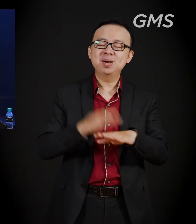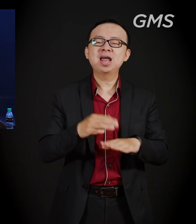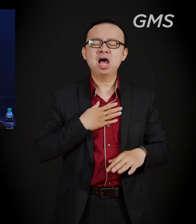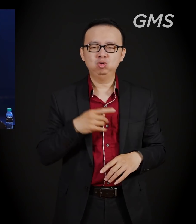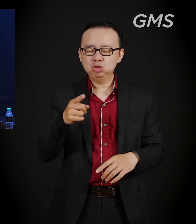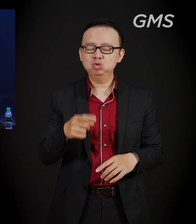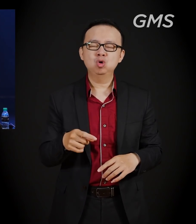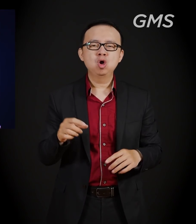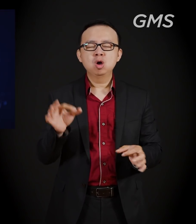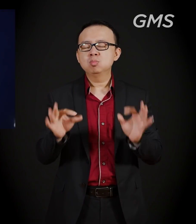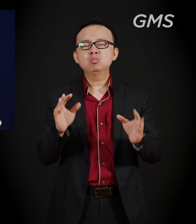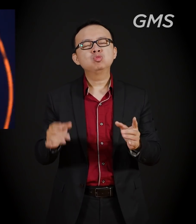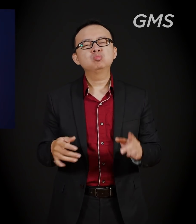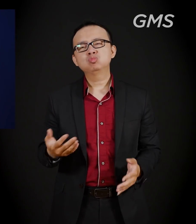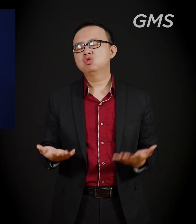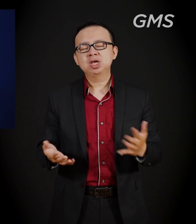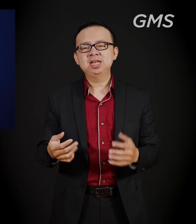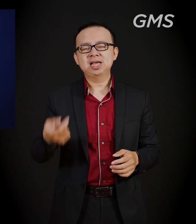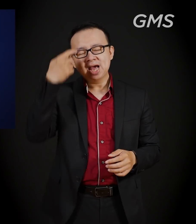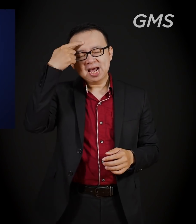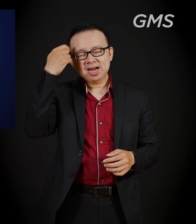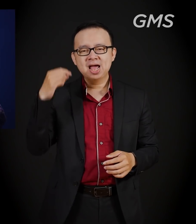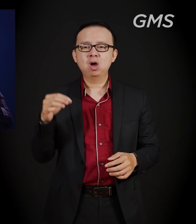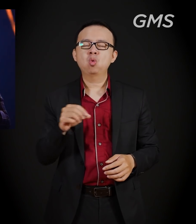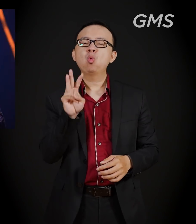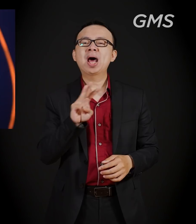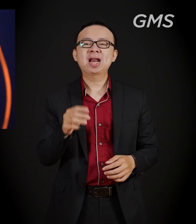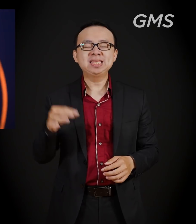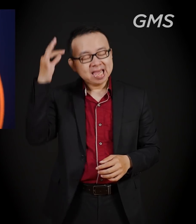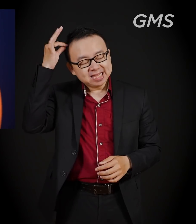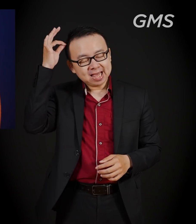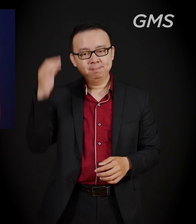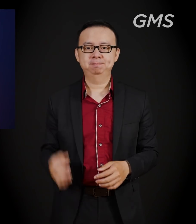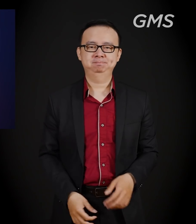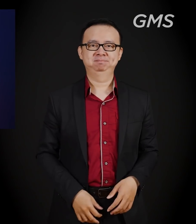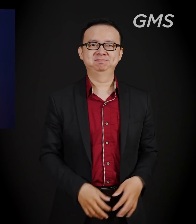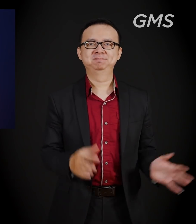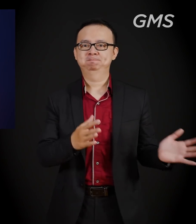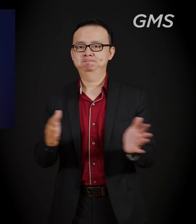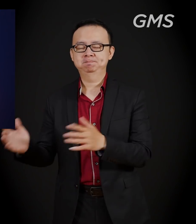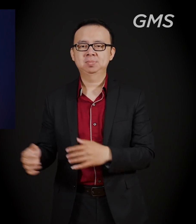gitu ya kan. Nah, akhirnya kita kembali. Karena akan datang waktunya. When is it?